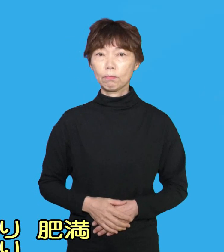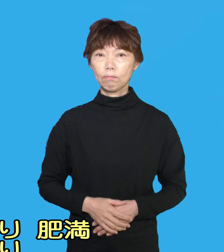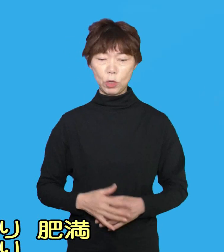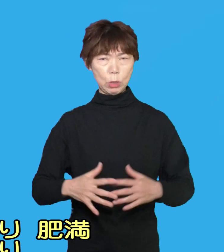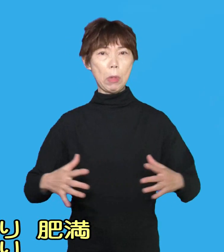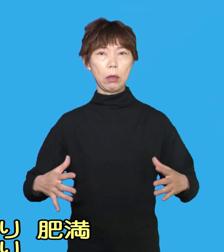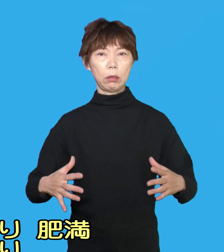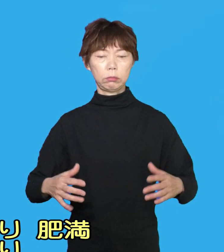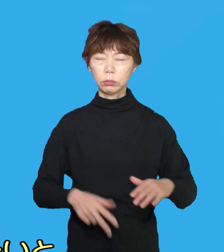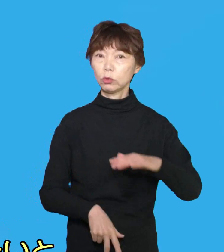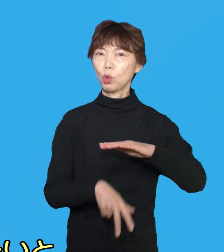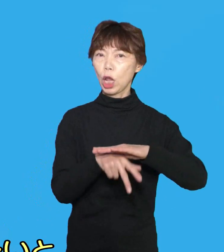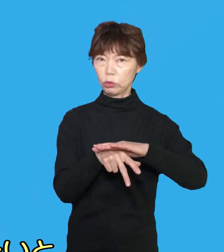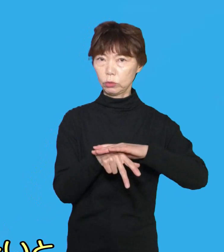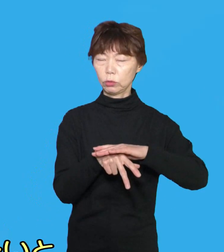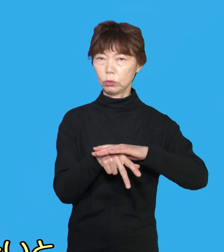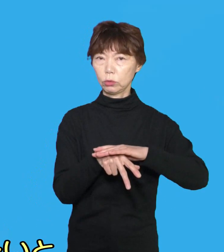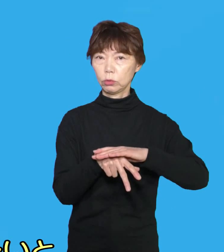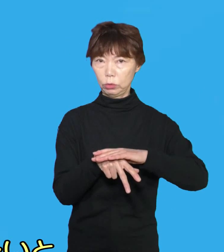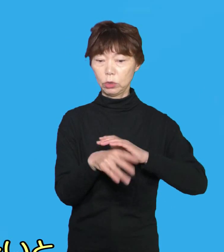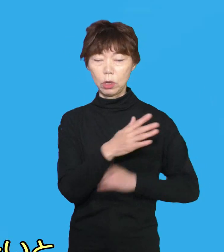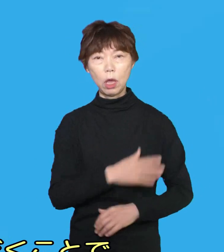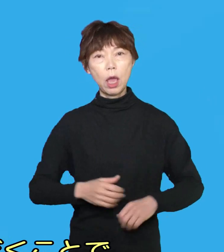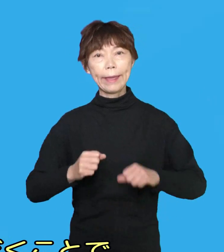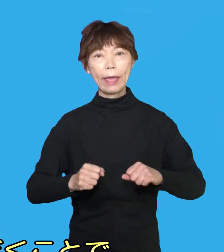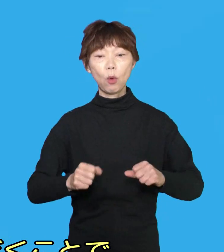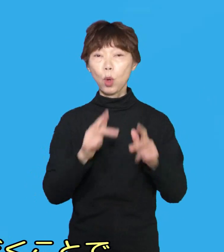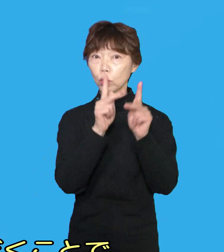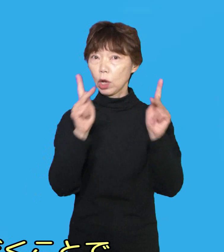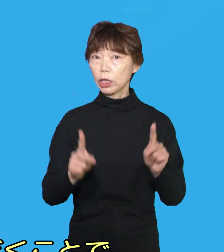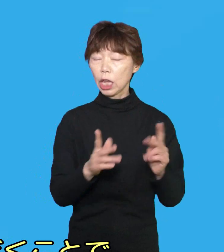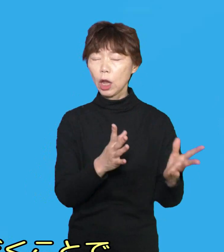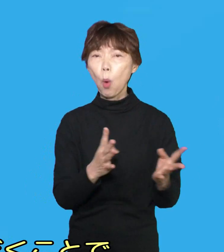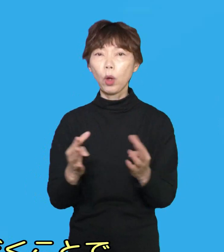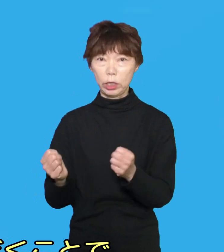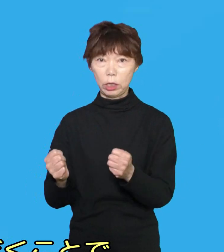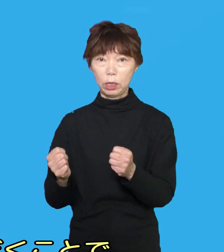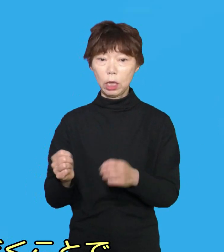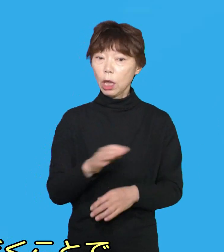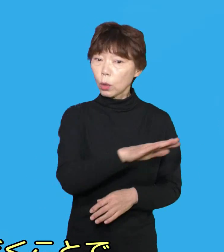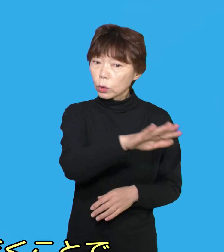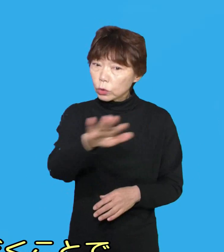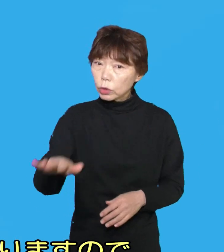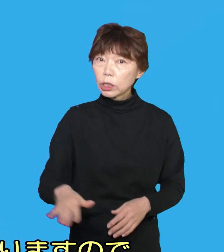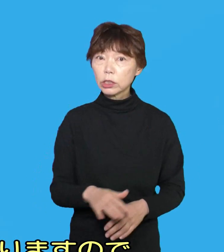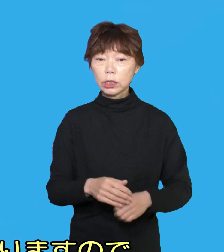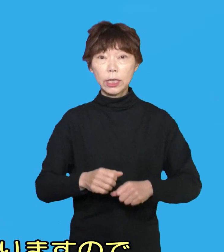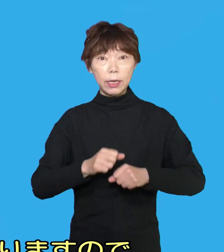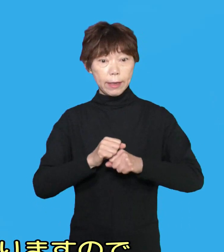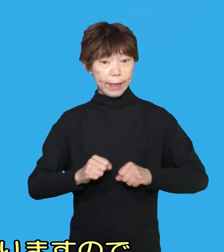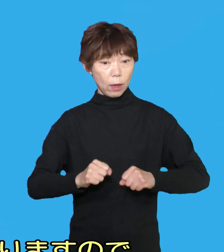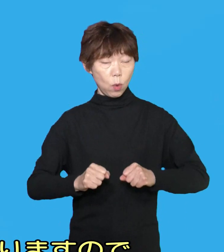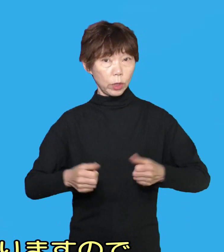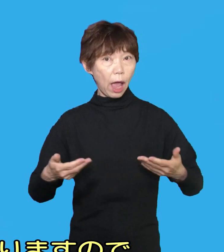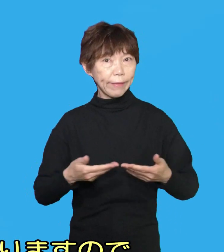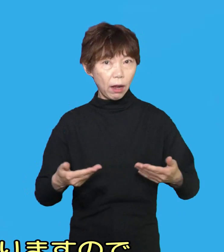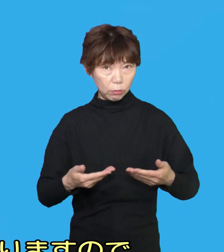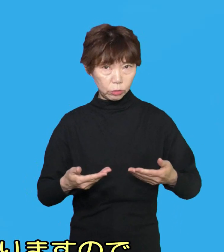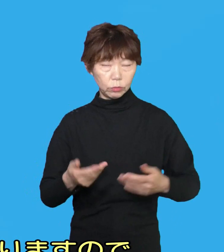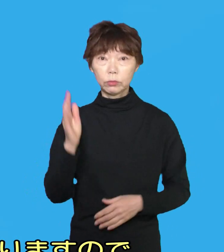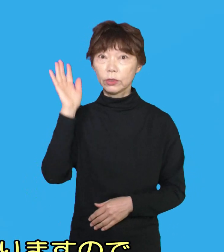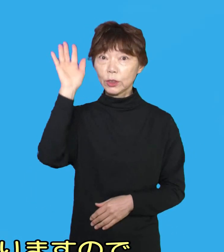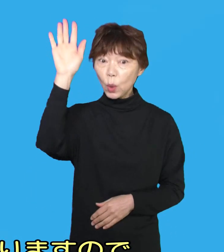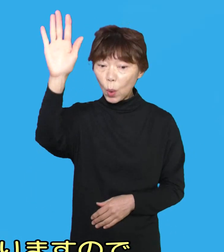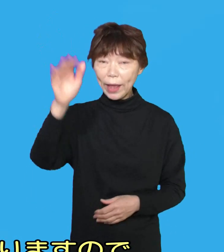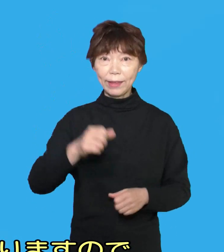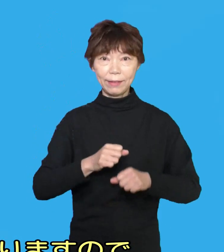肥満、ストレスであったり健康の課題が多いと。この方たちに健康で働いていただくことで将来の